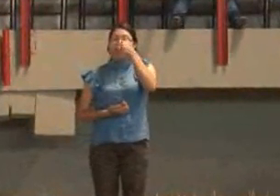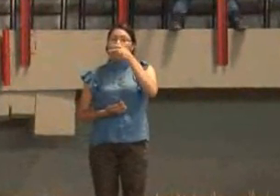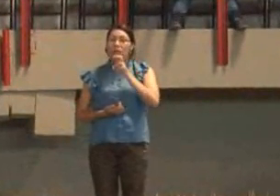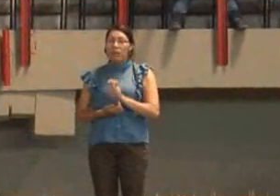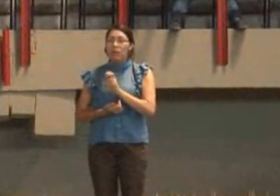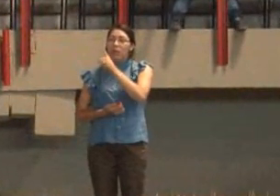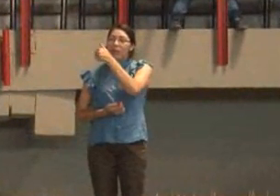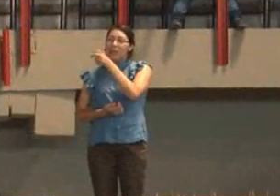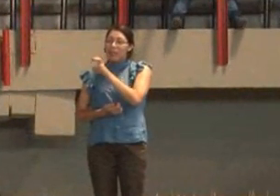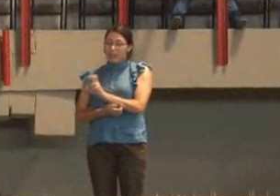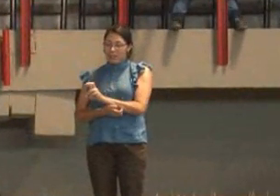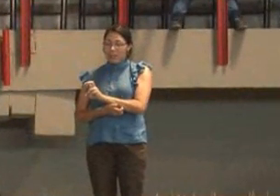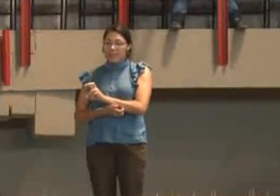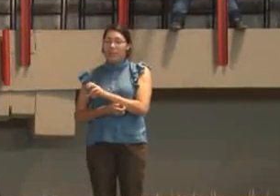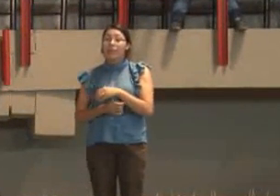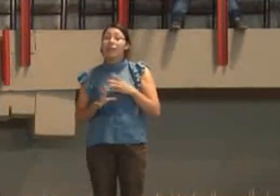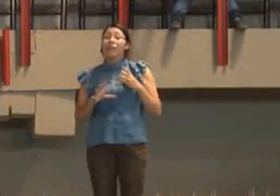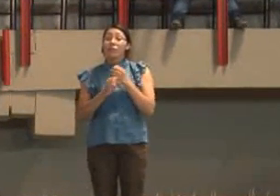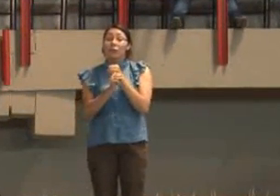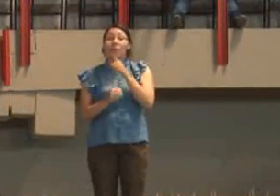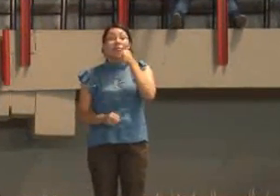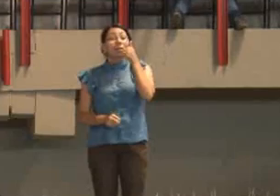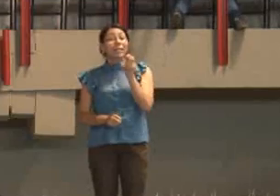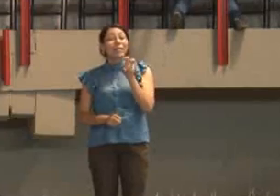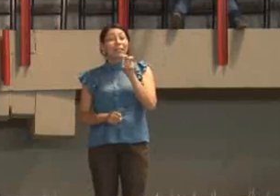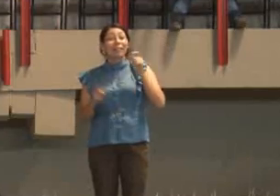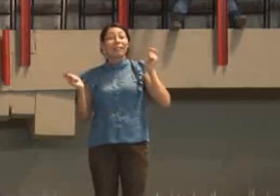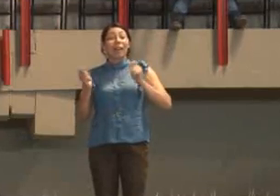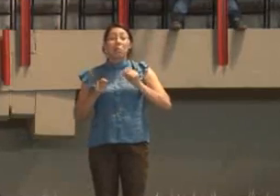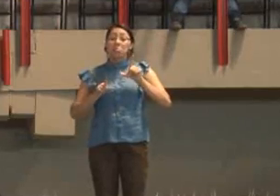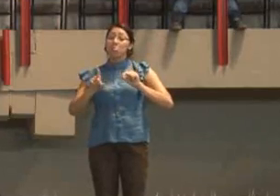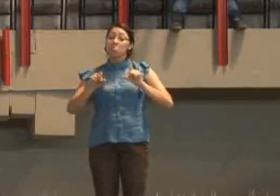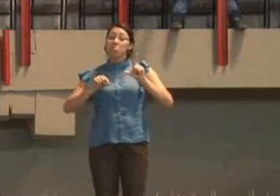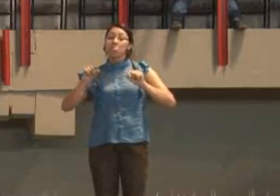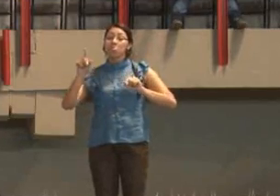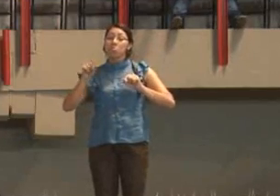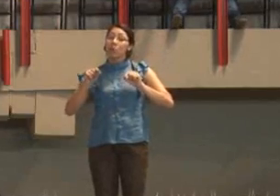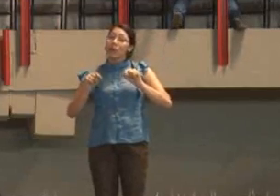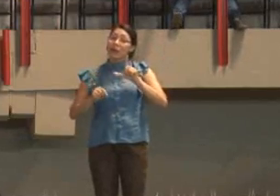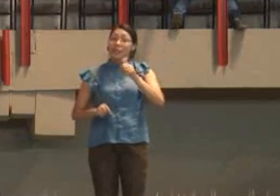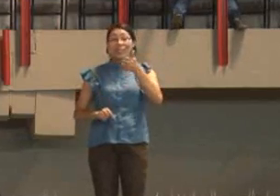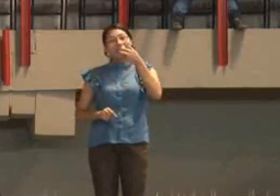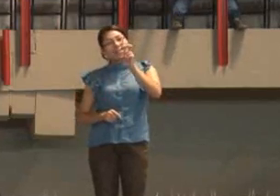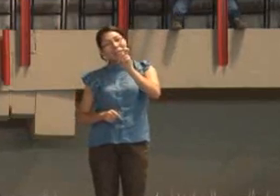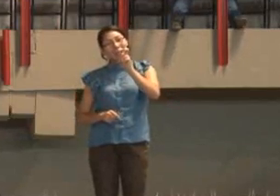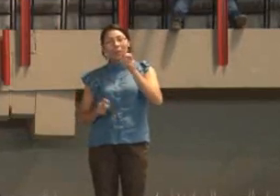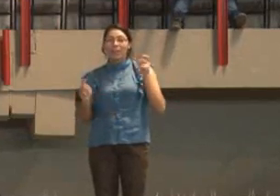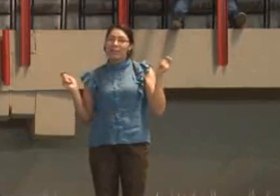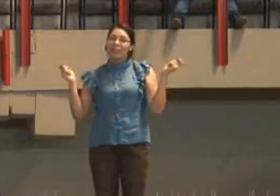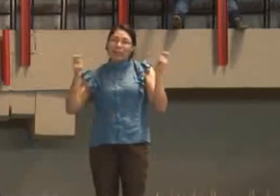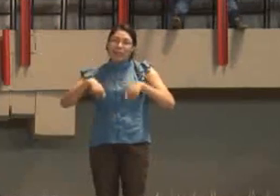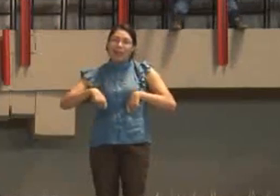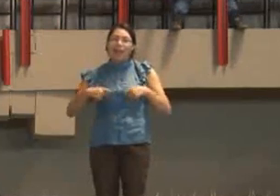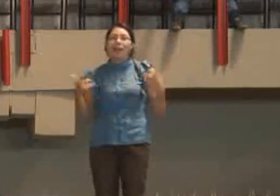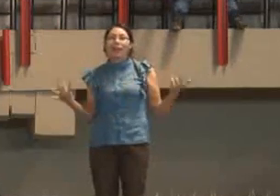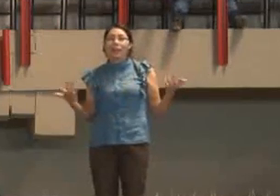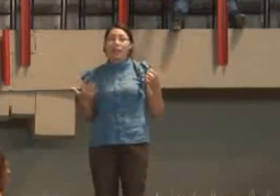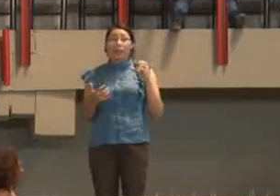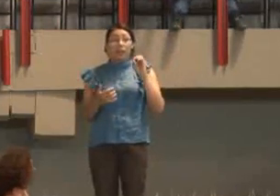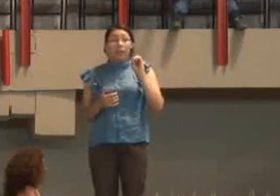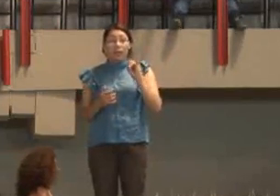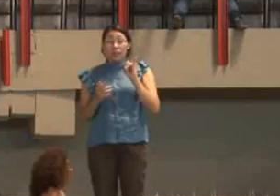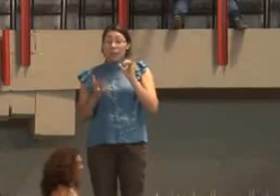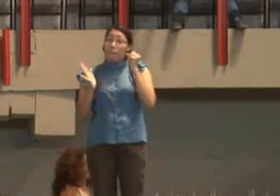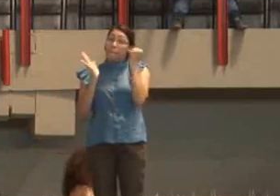5. Então são quantas opções ao todo? 15. Então, se você chega na concessionária, se ela tem 3 modelos e cada modelo tem